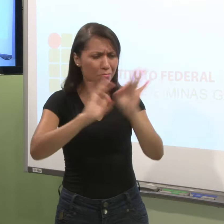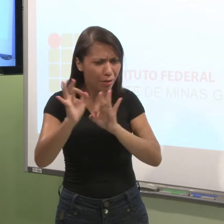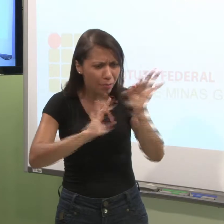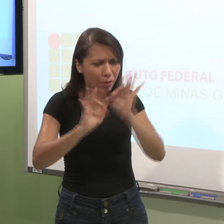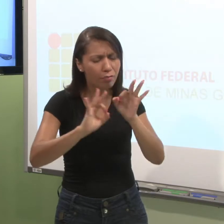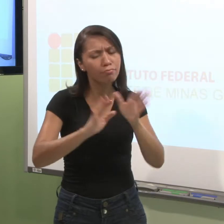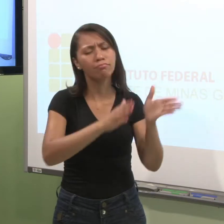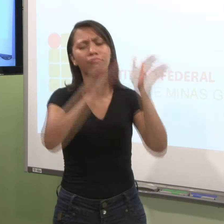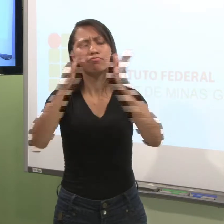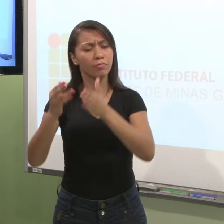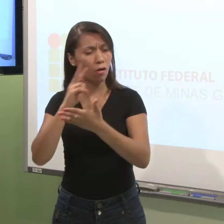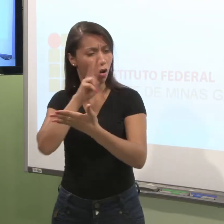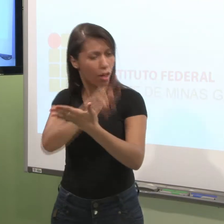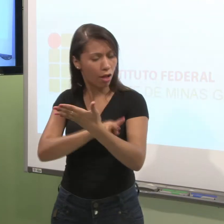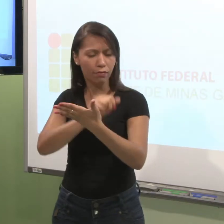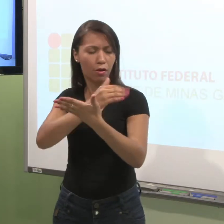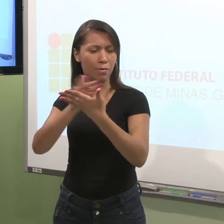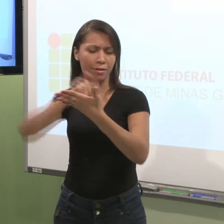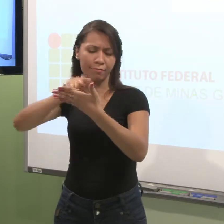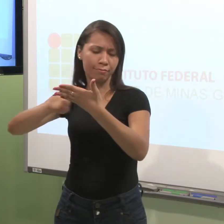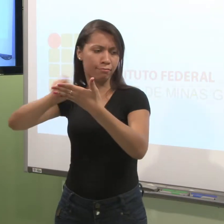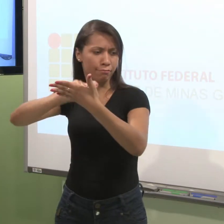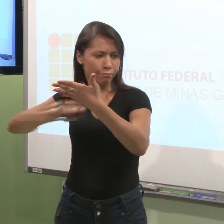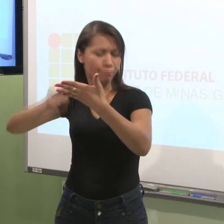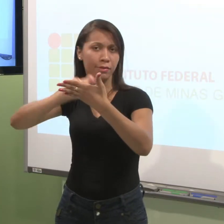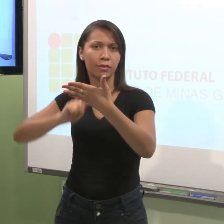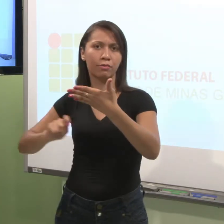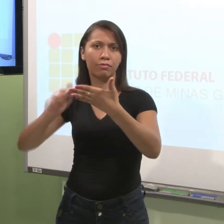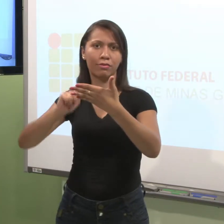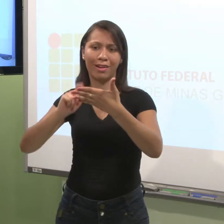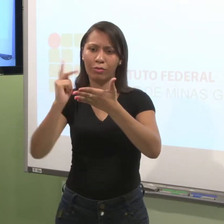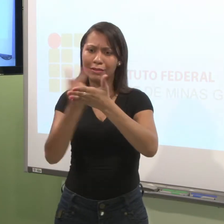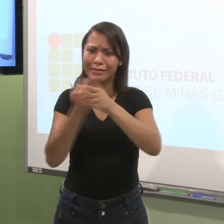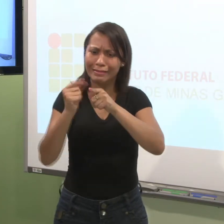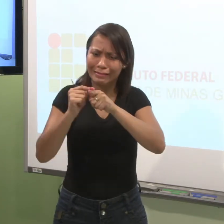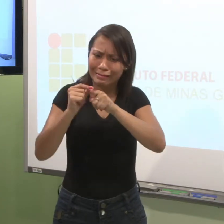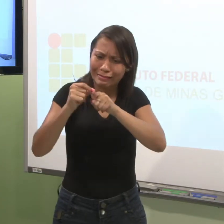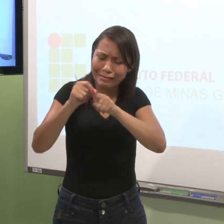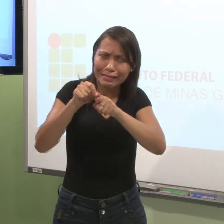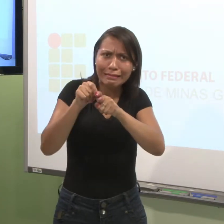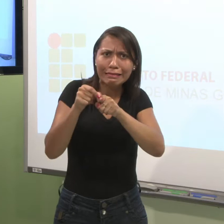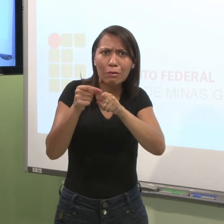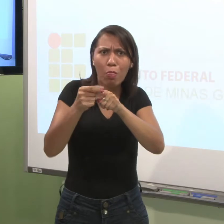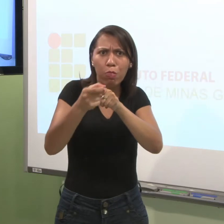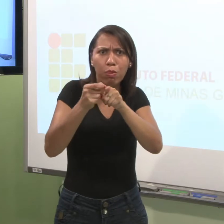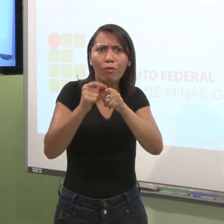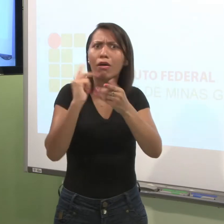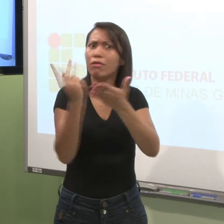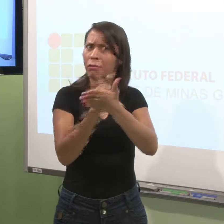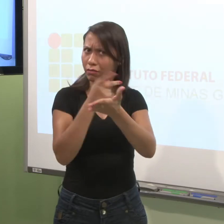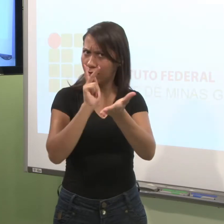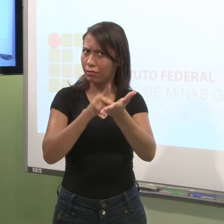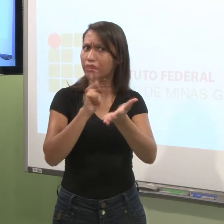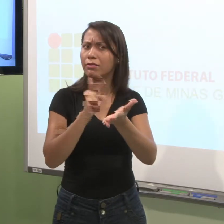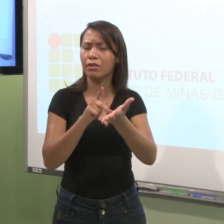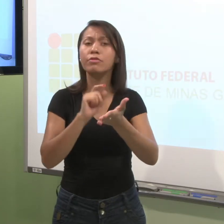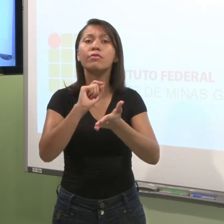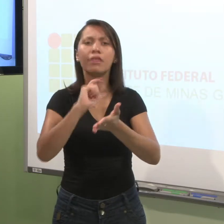a escrever à mão a pesquisa. Chegava a dar bolha nos dedos de tanto escrever. A primeira evolução que houve